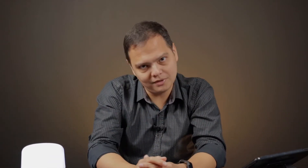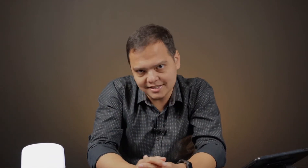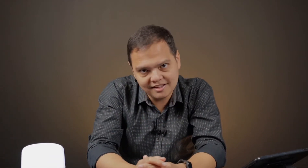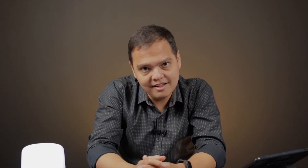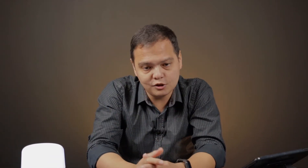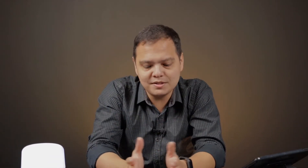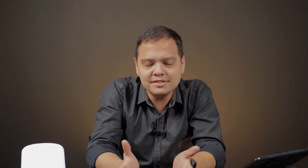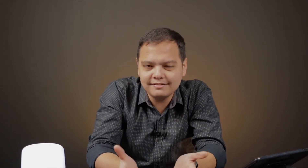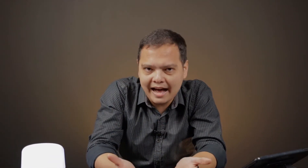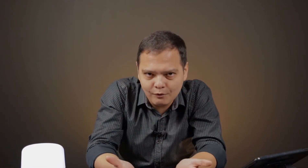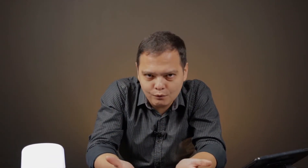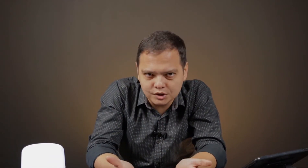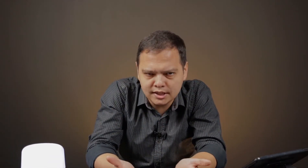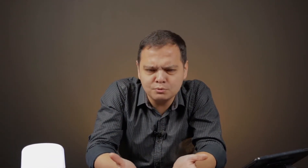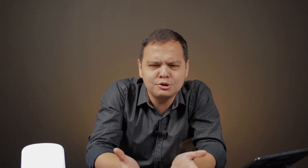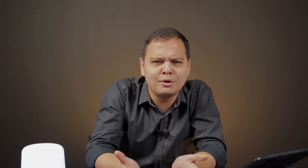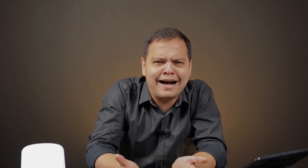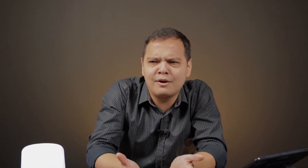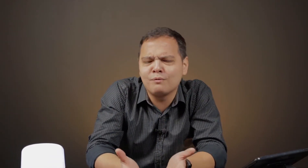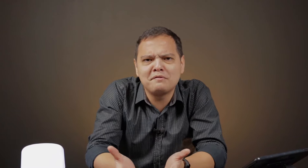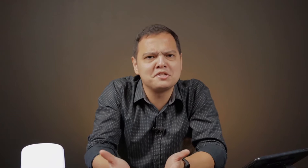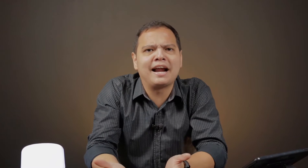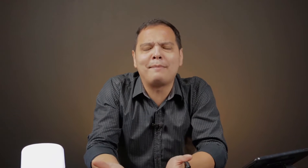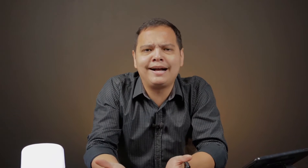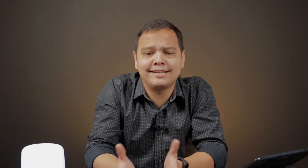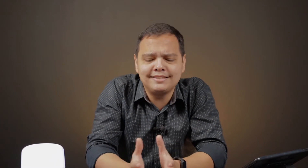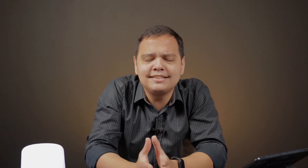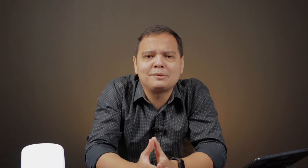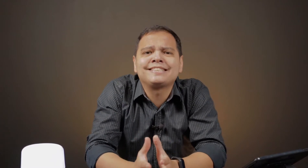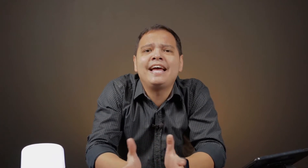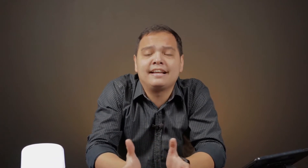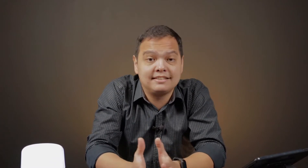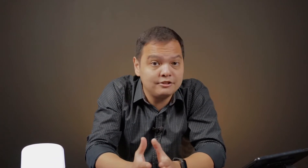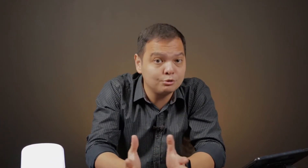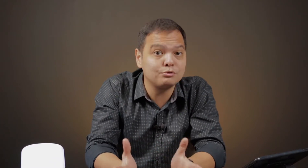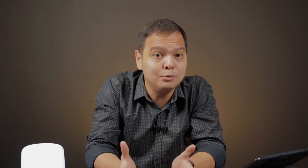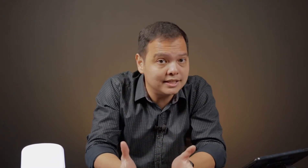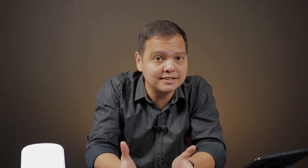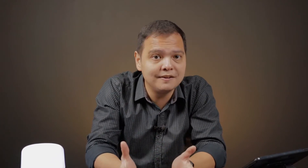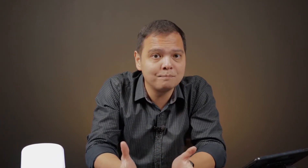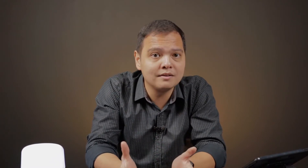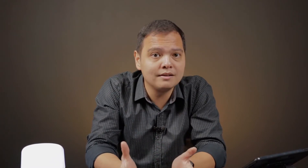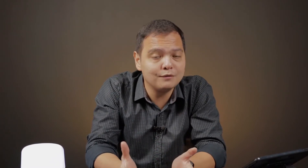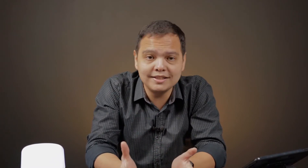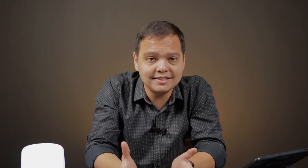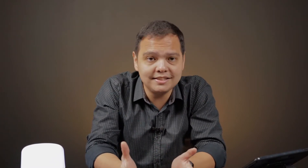português. Seus pais não sentaram com você com um dicionário, com um livro de gramática, te ensinando as regras, as estruturas. Não foi assim que